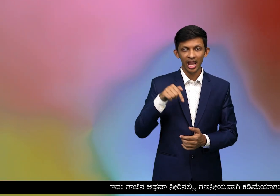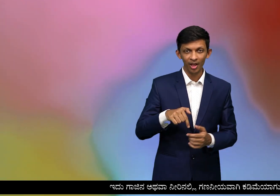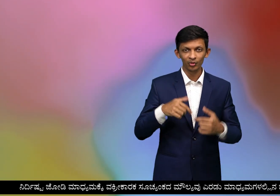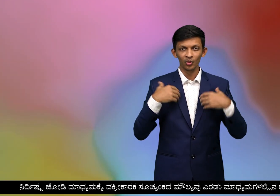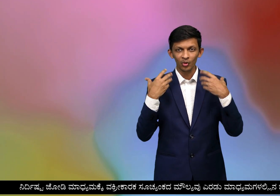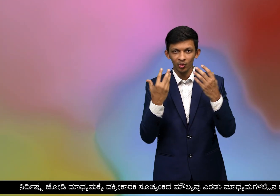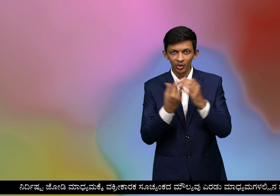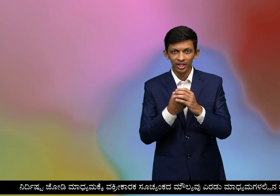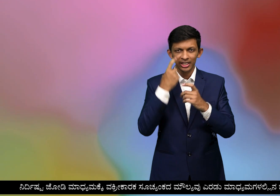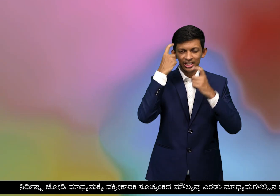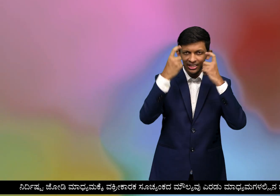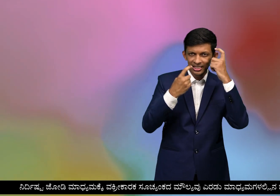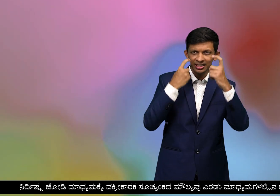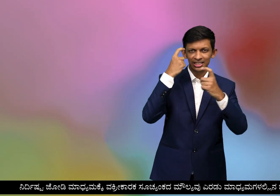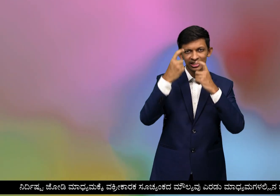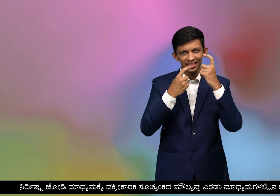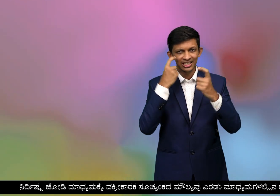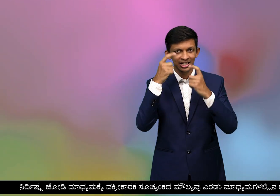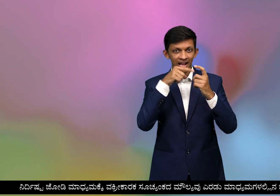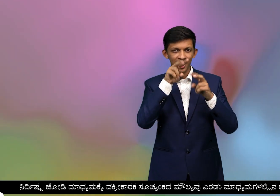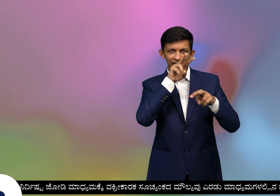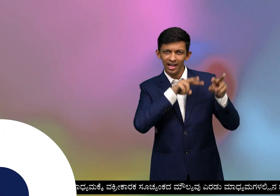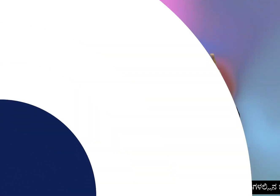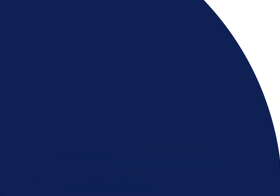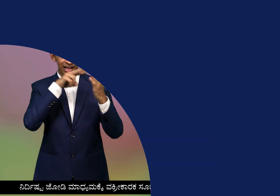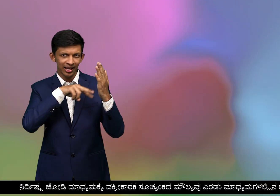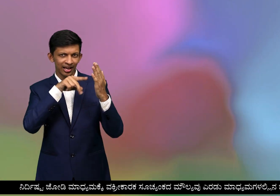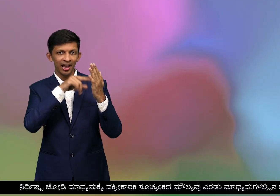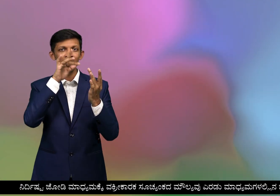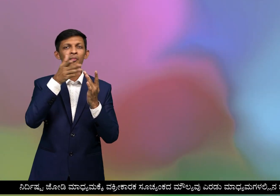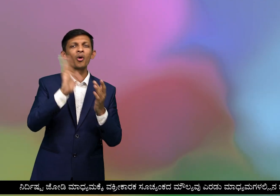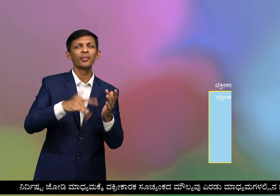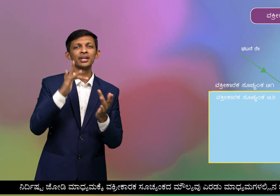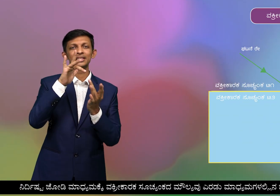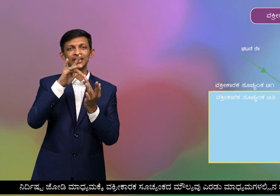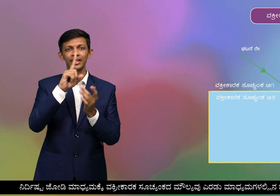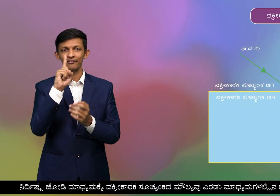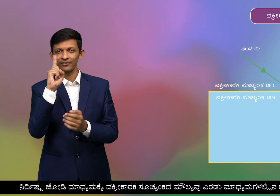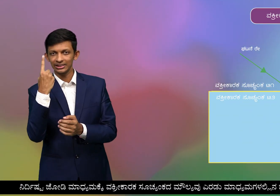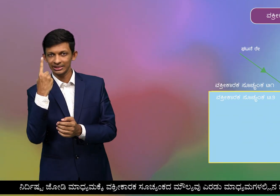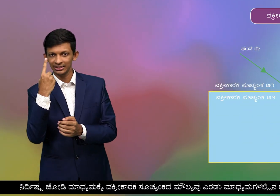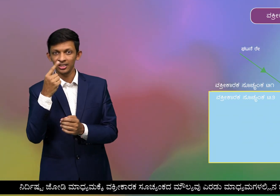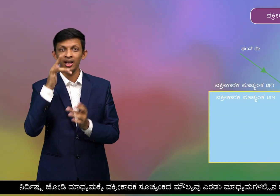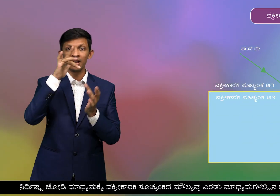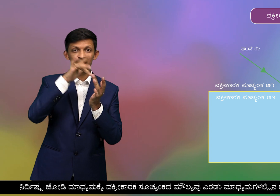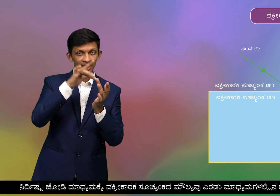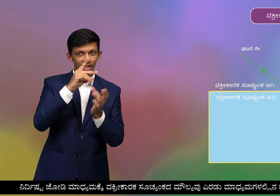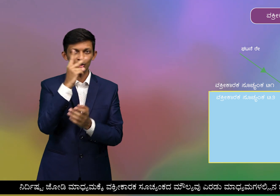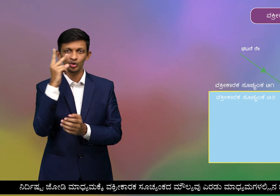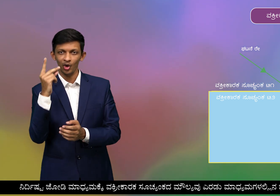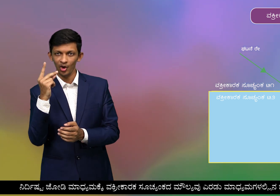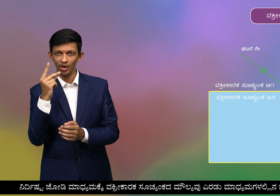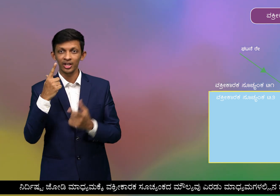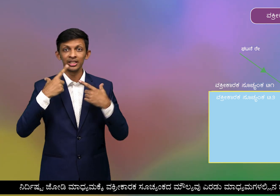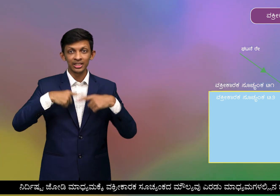ನಿರ್ದಿಷ್ಟ ಜೋಡಿ ಮಾಧ್ಯಮಕ್ಕೆ ವಕ್ರಿಕಾರಕ ಸೂಚಿಯಾಂಕದ ಮಾವಲ್ಯವು ಎರಡು ಮಾಧ್ಯಮಗಳಲ್ಲಿನ